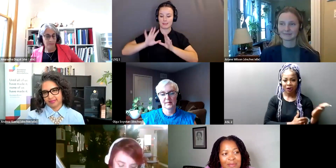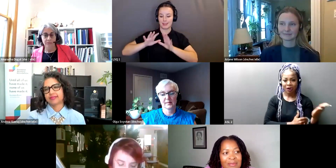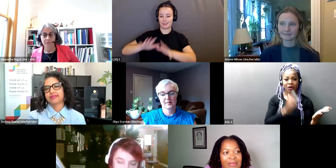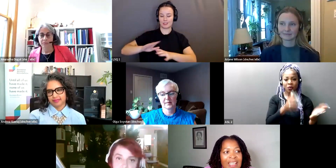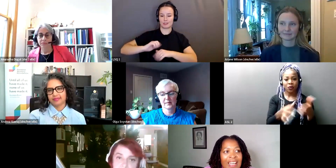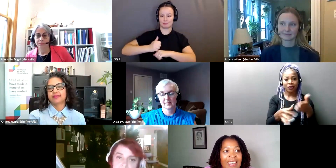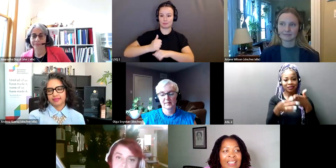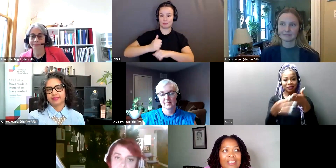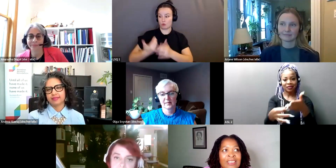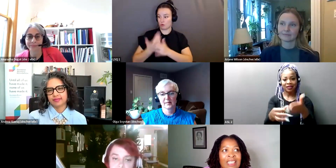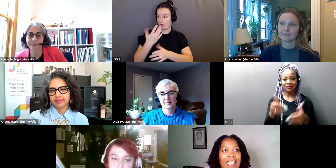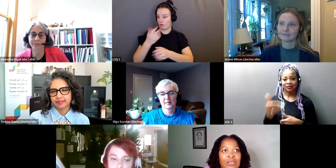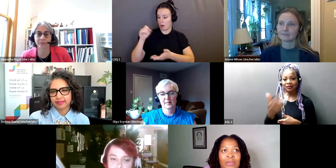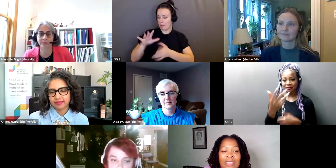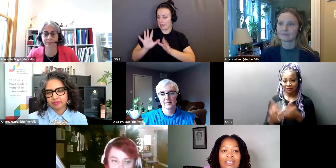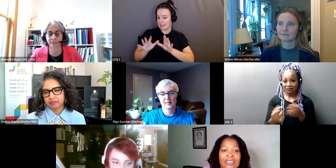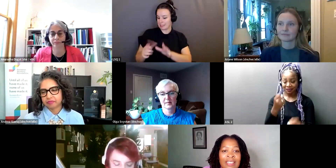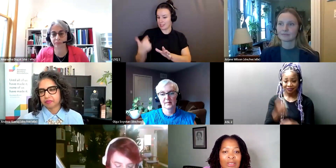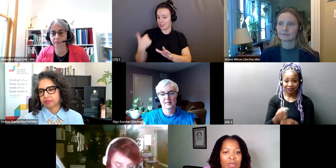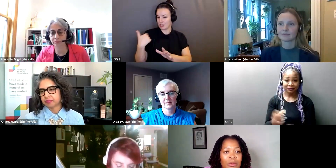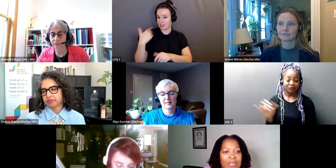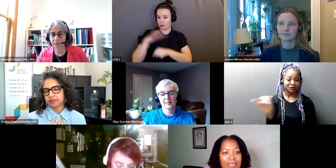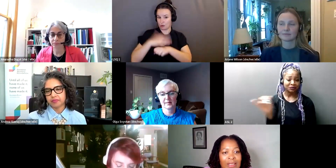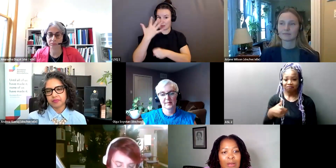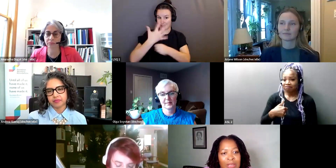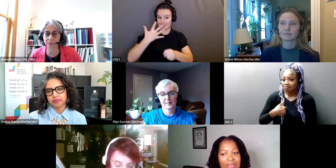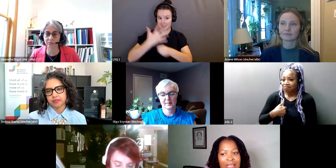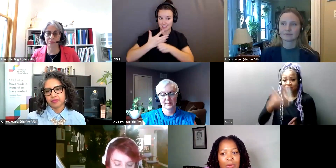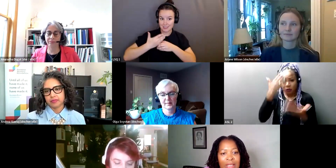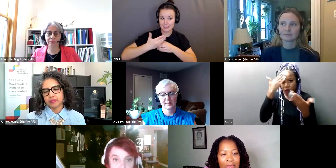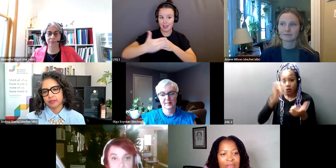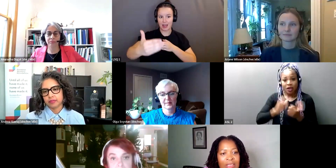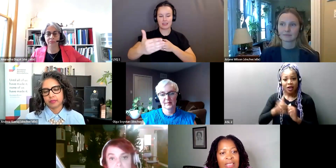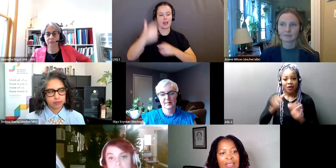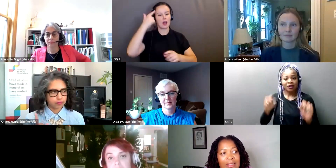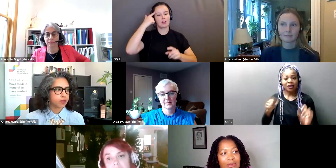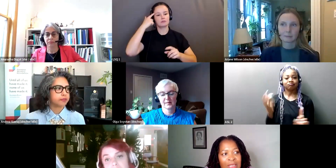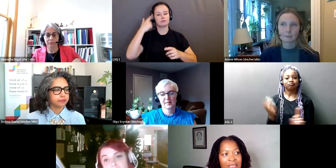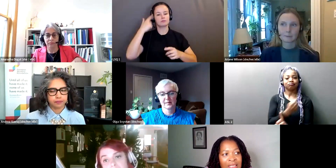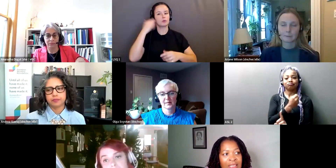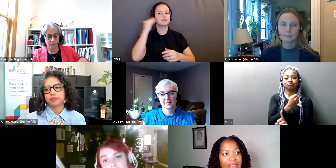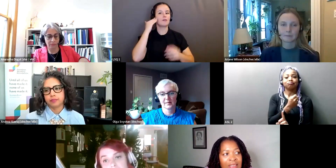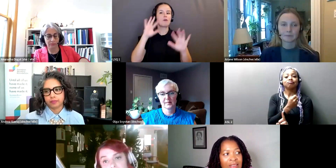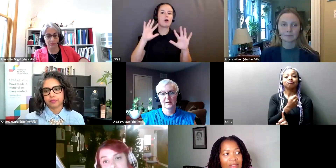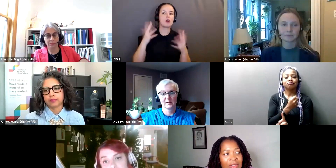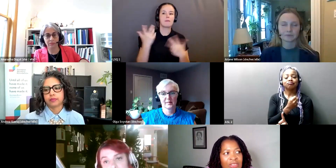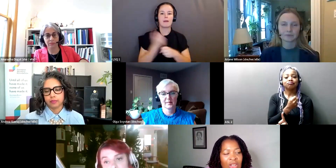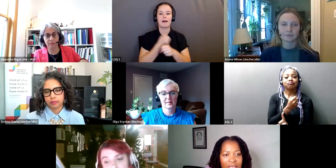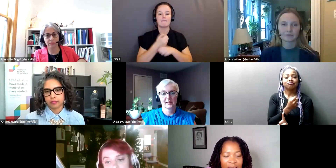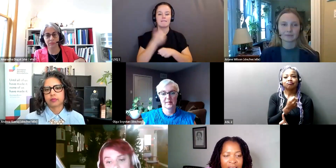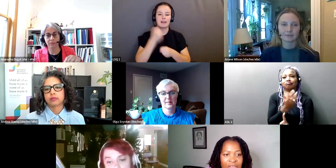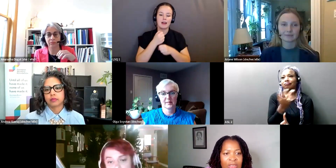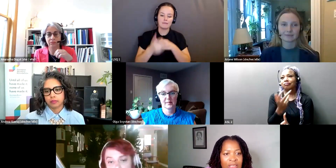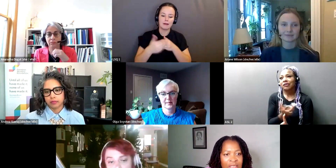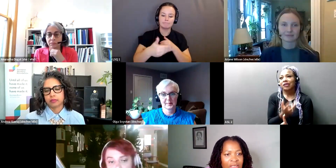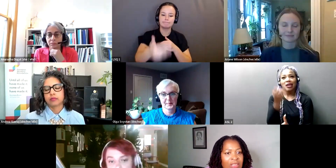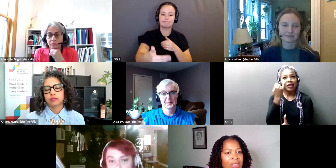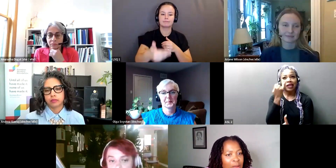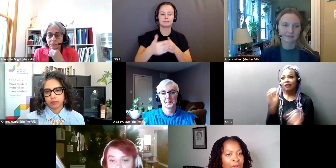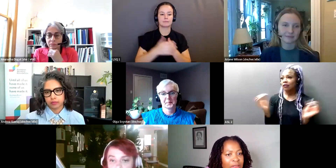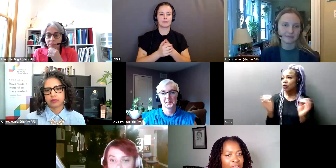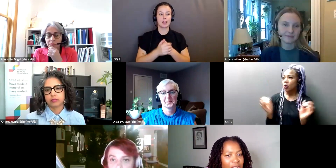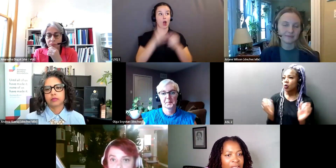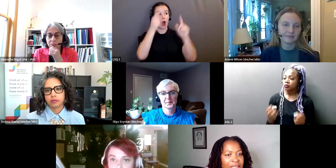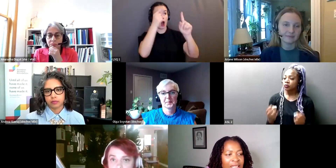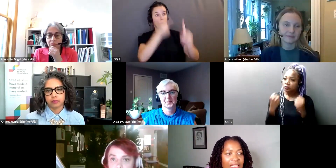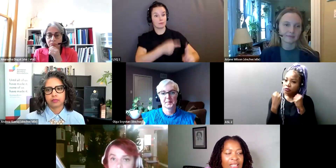tout nouveau plan stratégique sur 5 ans qui va orienter notre travail pour les années à venir. Nous ne serions pas capables d'accomplir nos